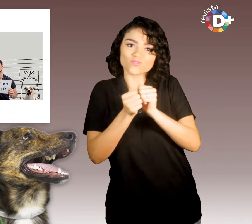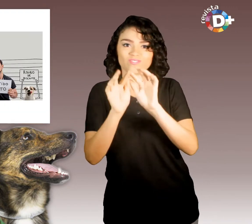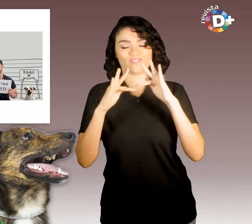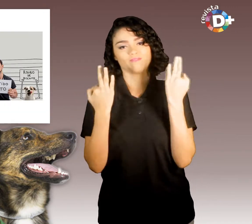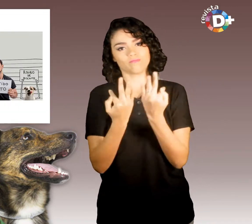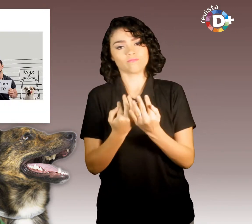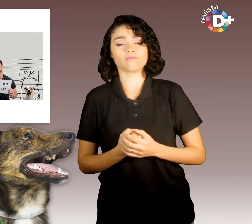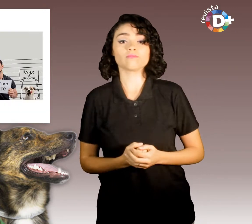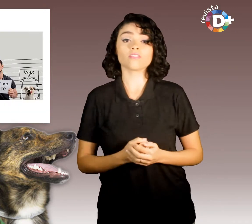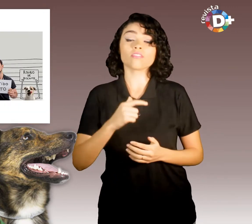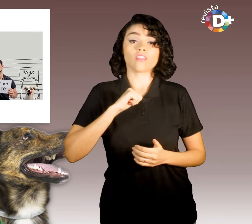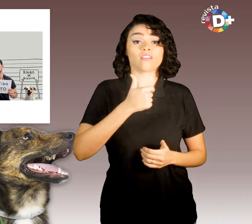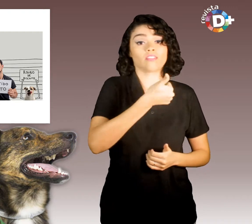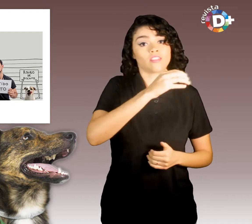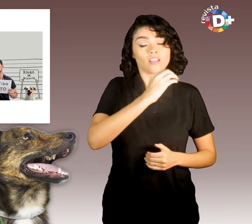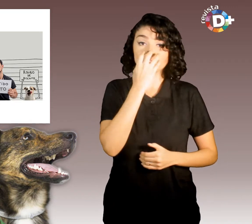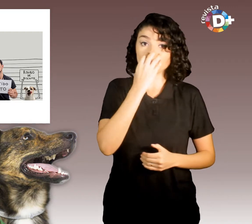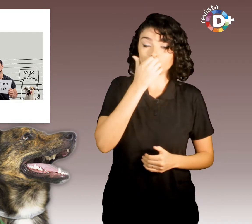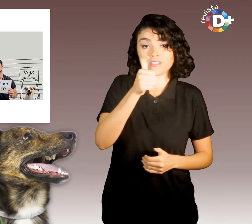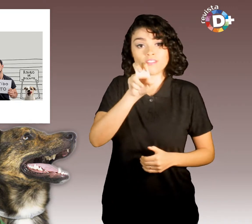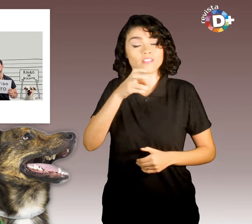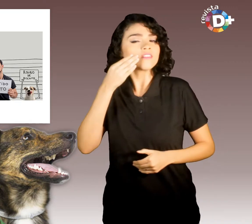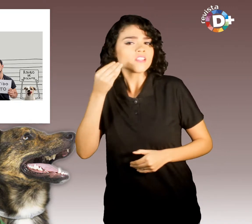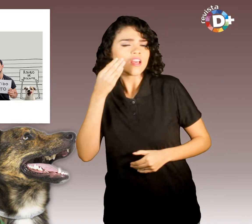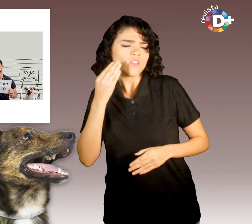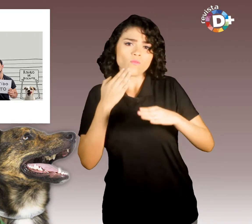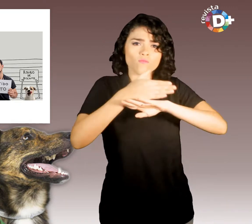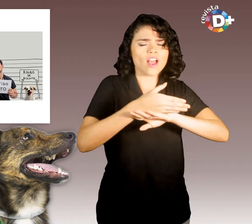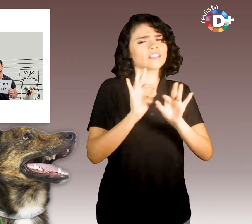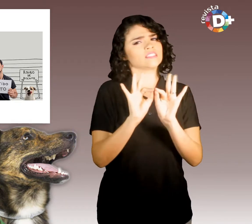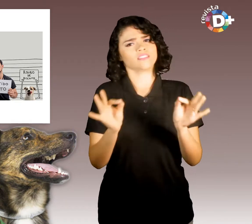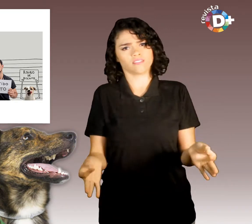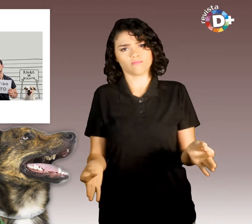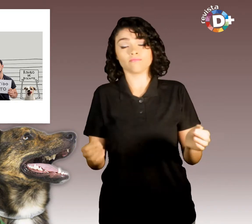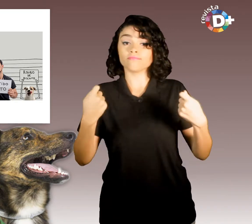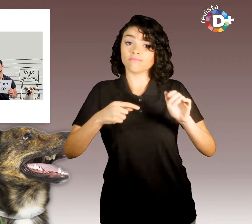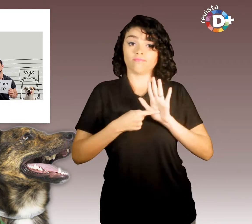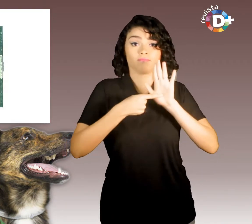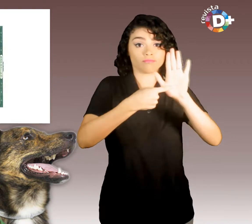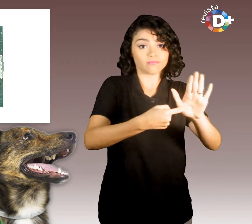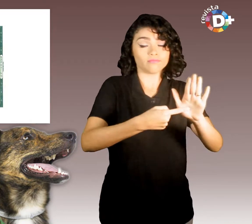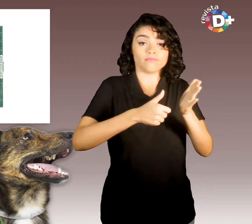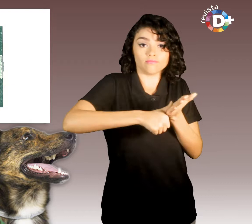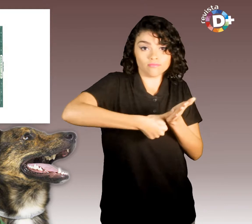que estarão no local é muito simples basta apresentar o documento de identidade